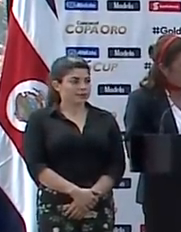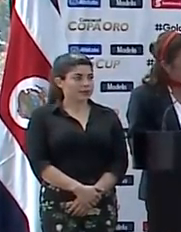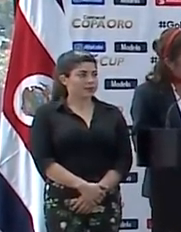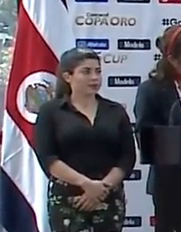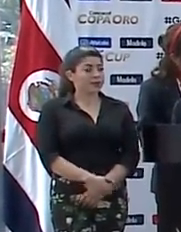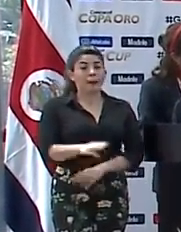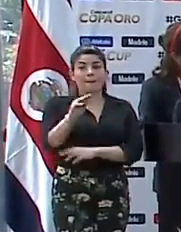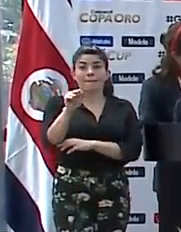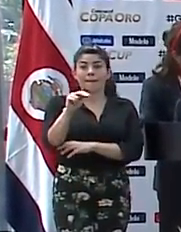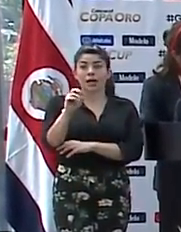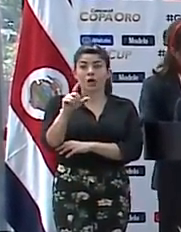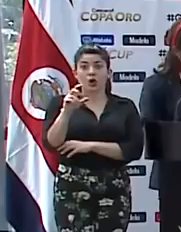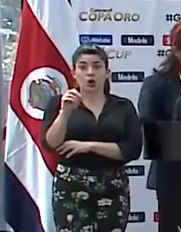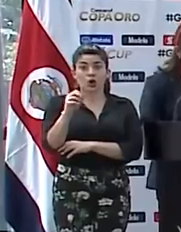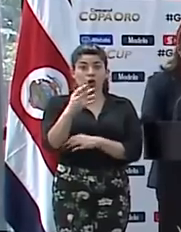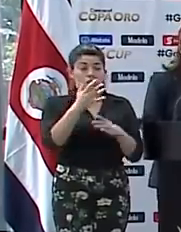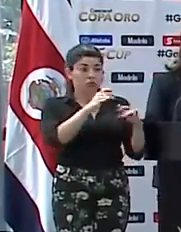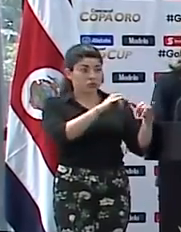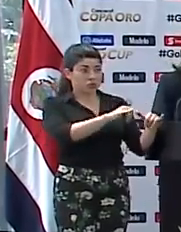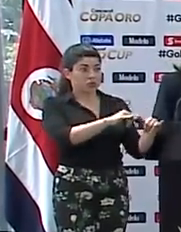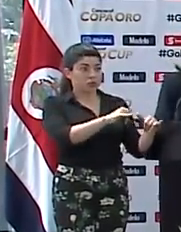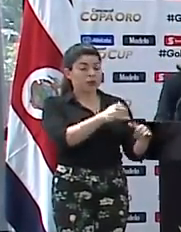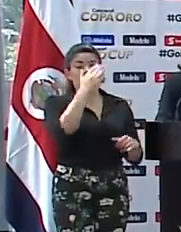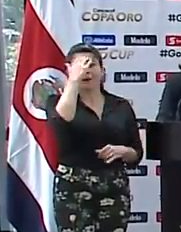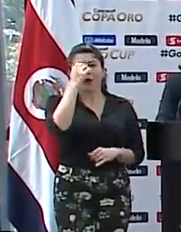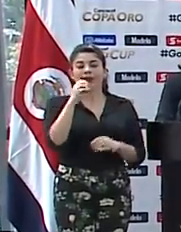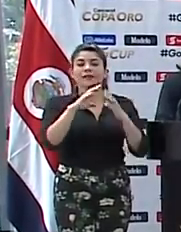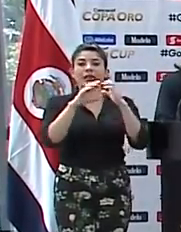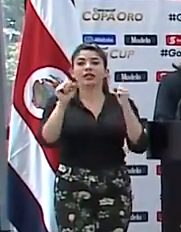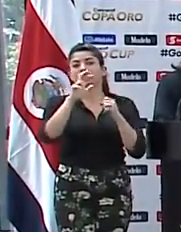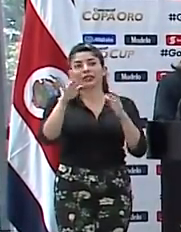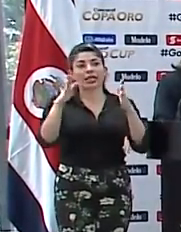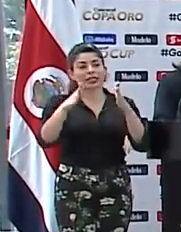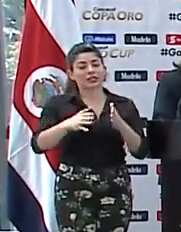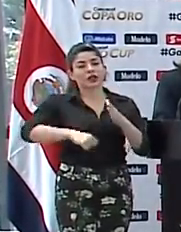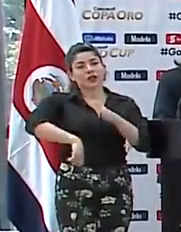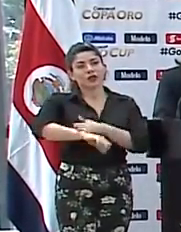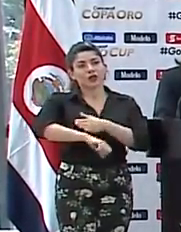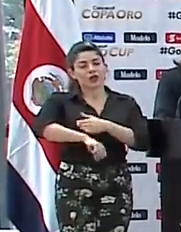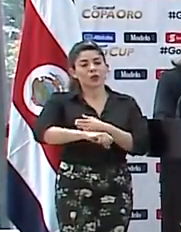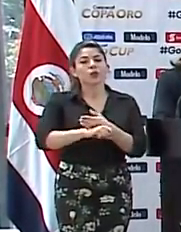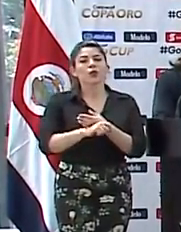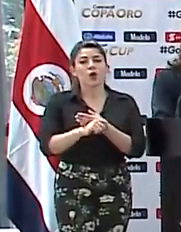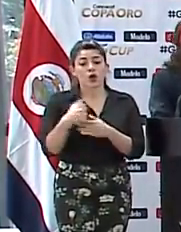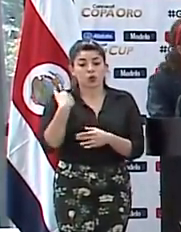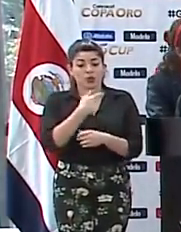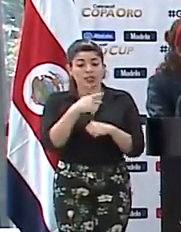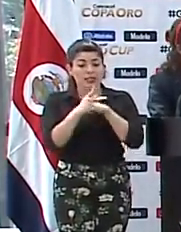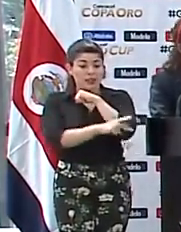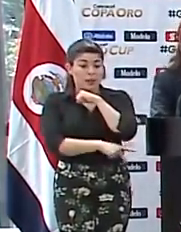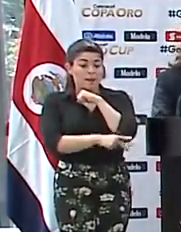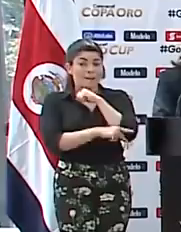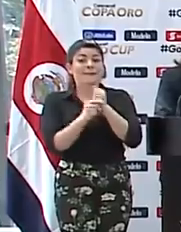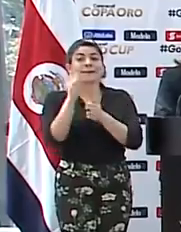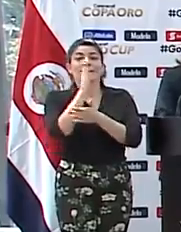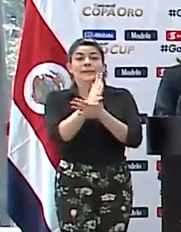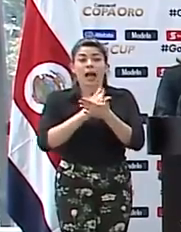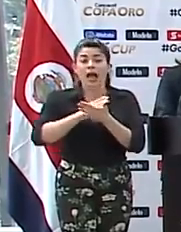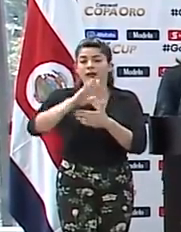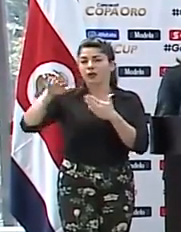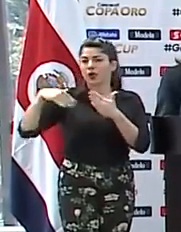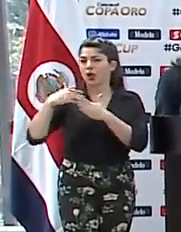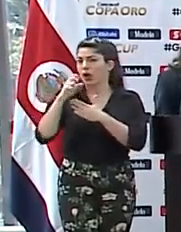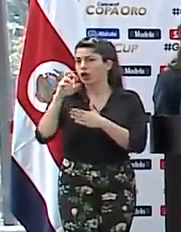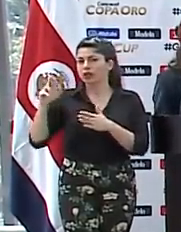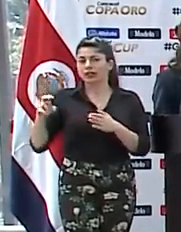Don Manolo, si gusta, permanece aquí, porque la Federación Costarricense de Fútbol de nuestro país, a nombre de todo Costa